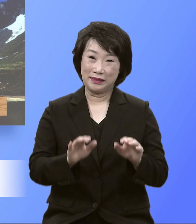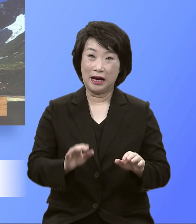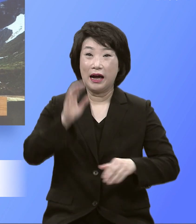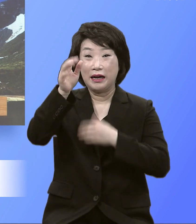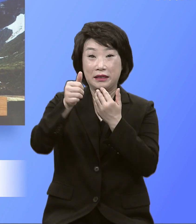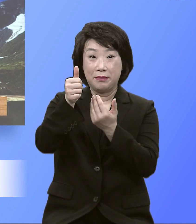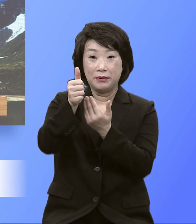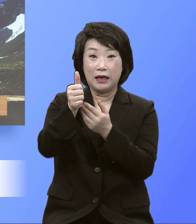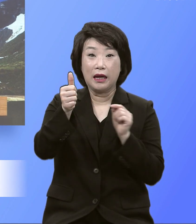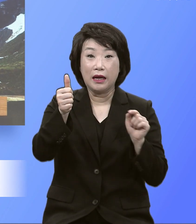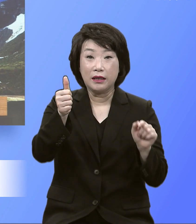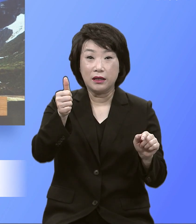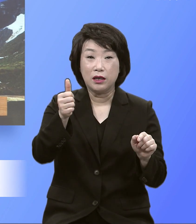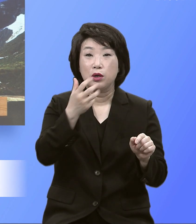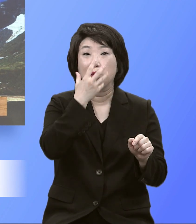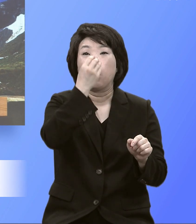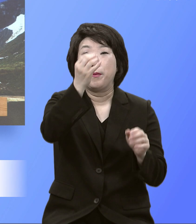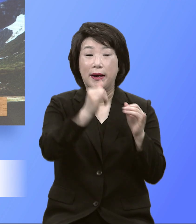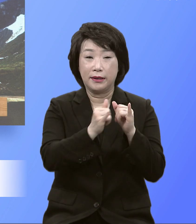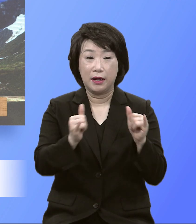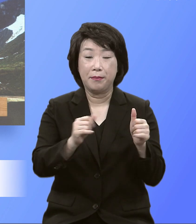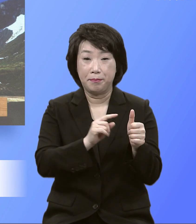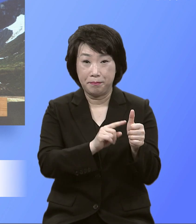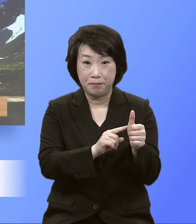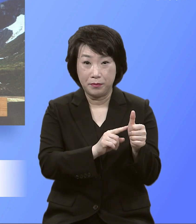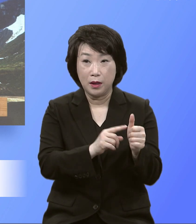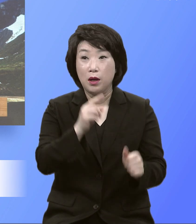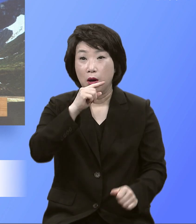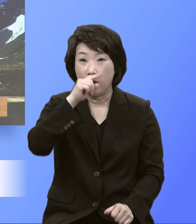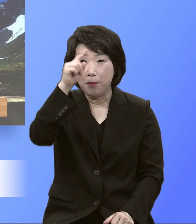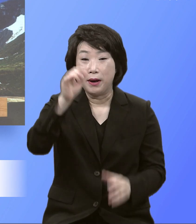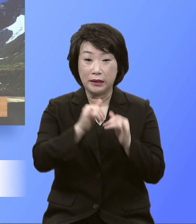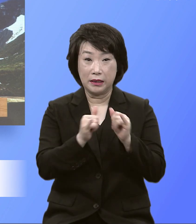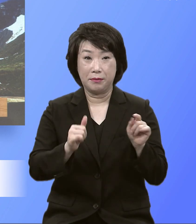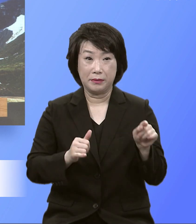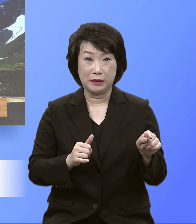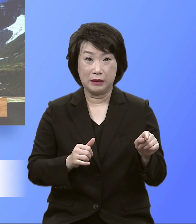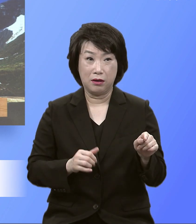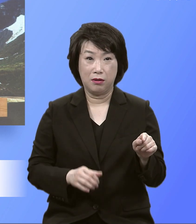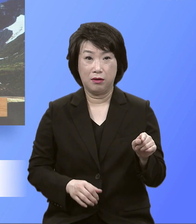하나님 앞에서 교만하고 건방지고